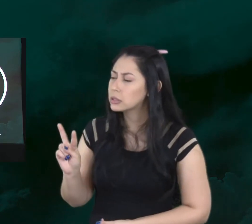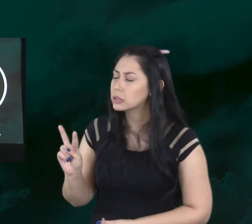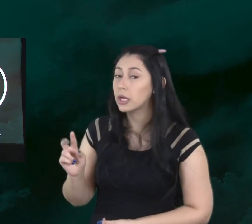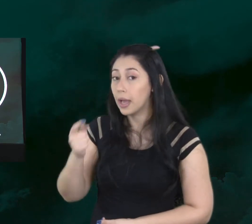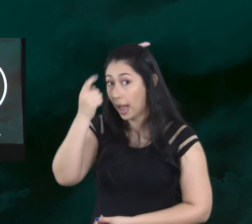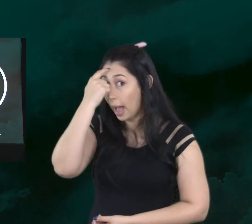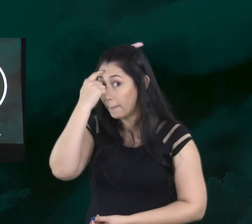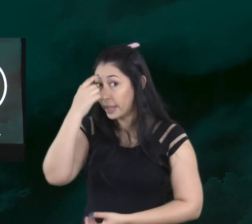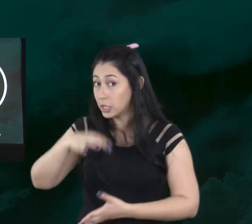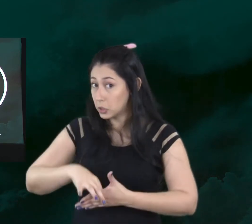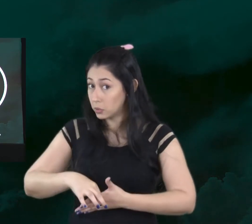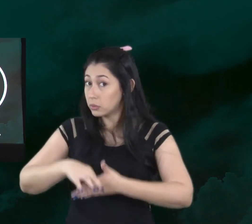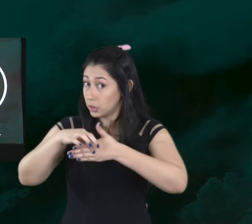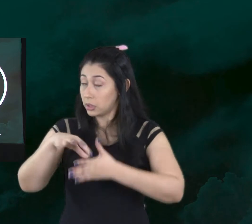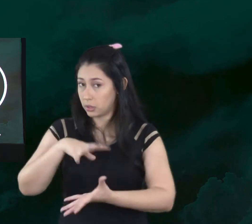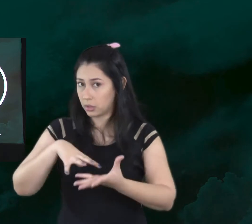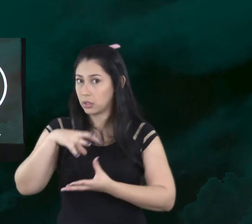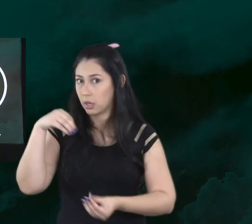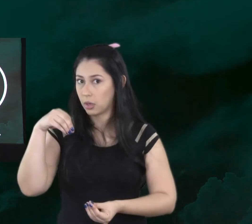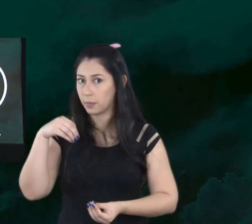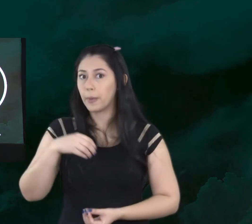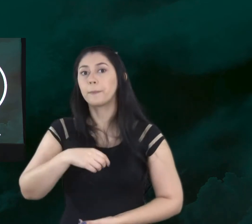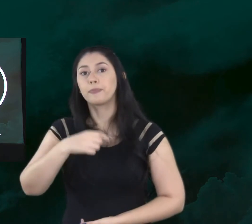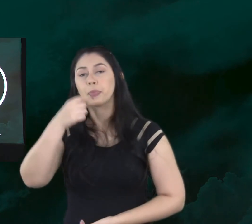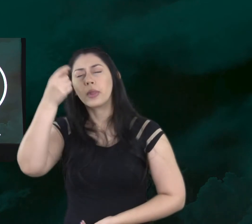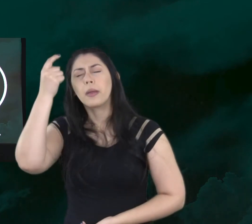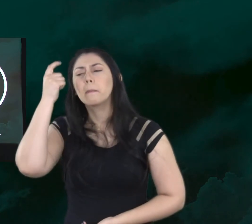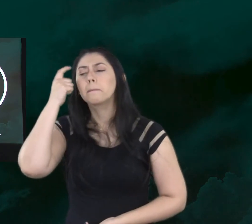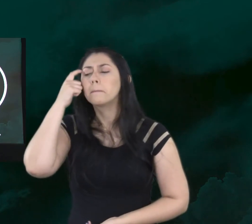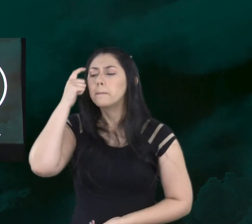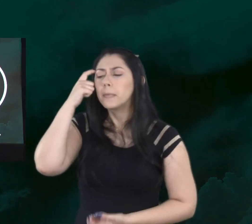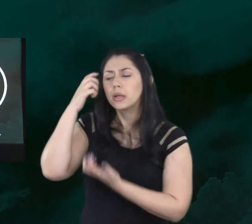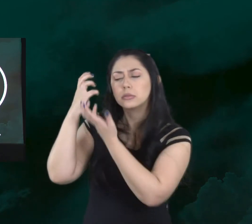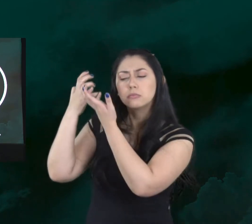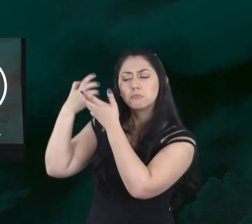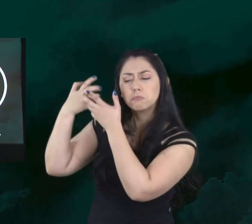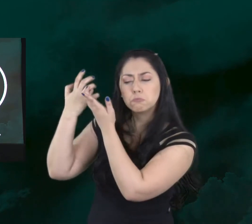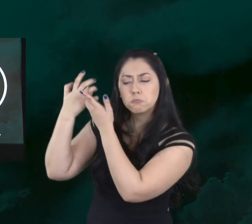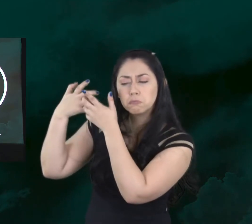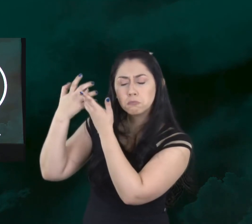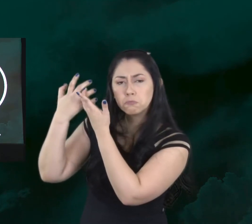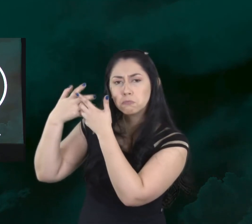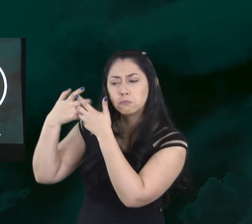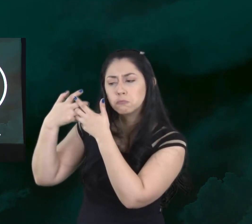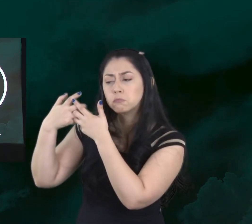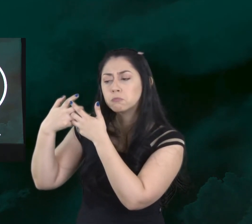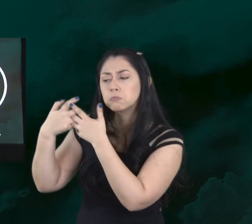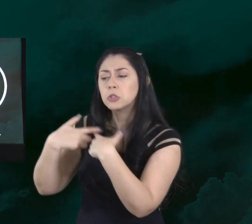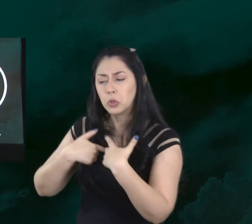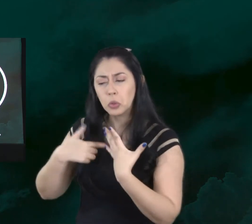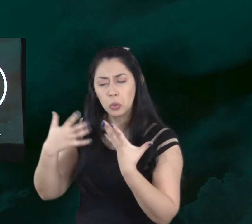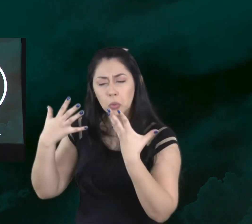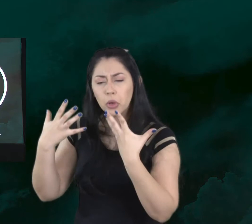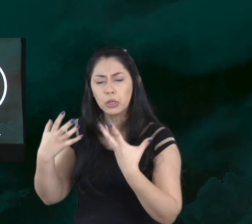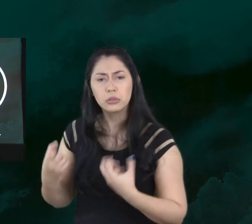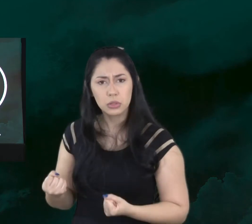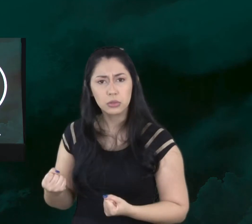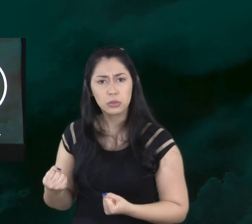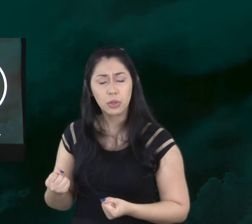líder da nossa alma. E a mente pensa, e hoje, né, eu vou receber, e a